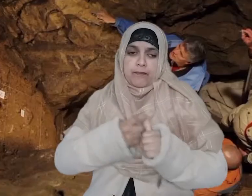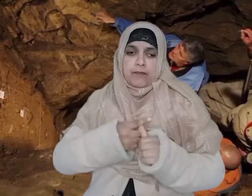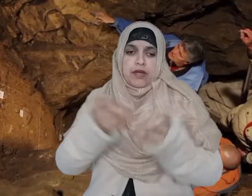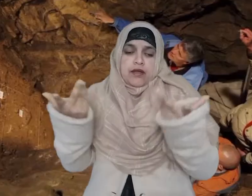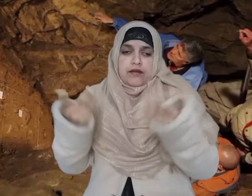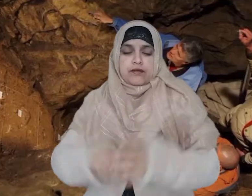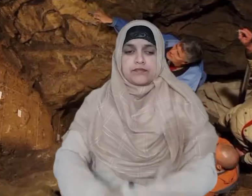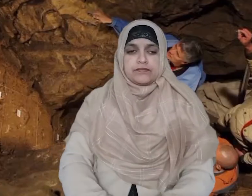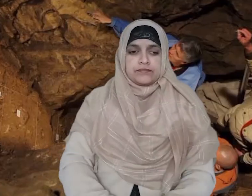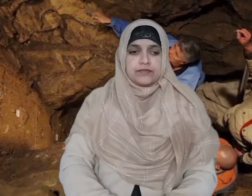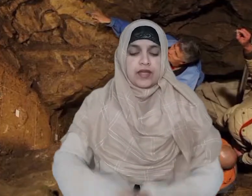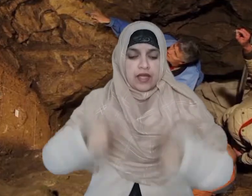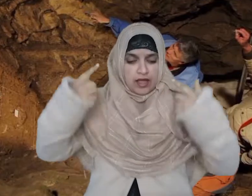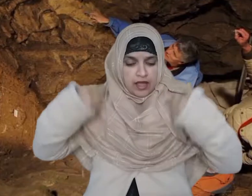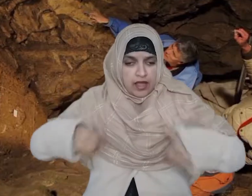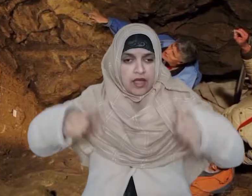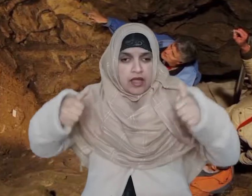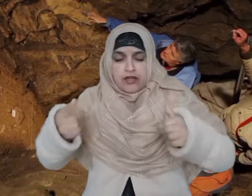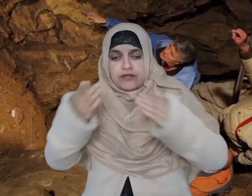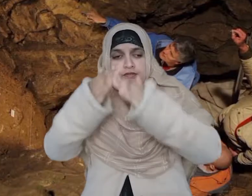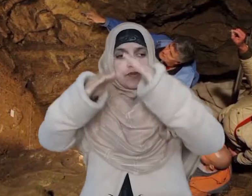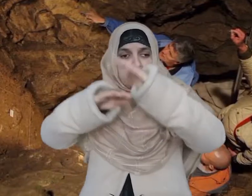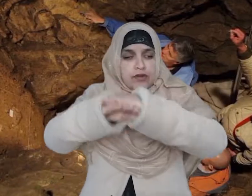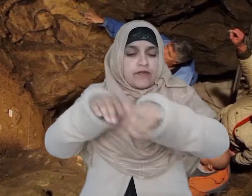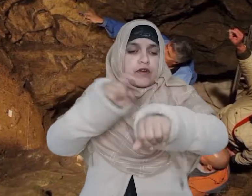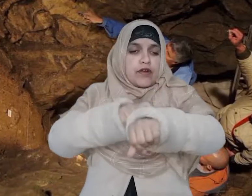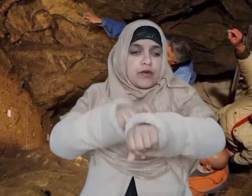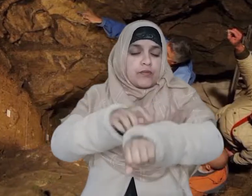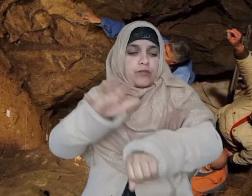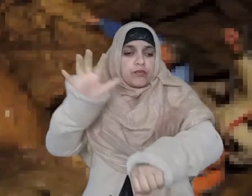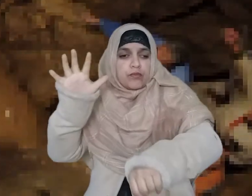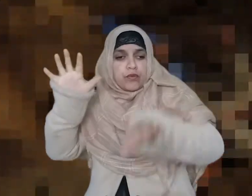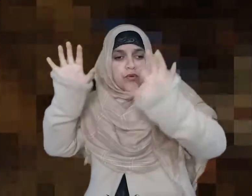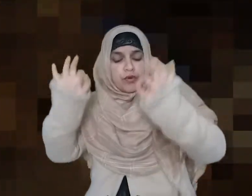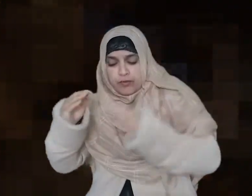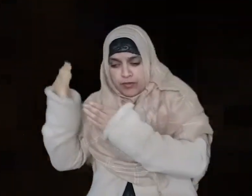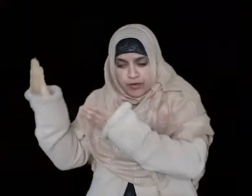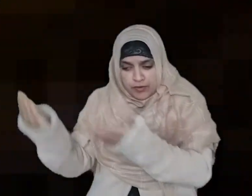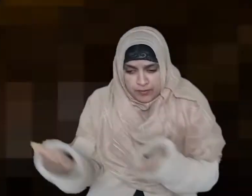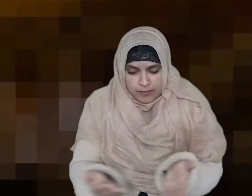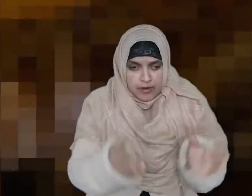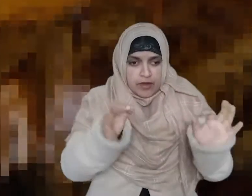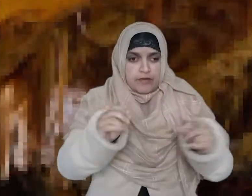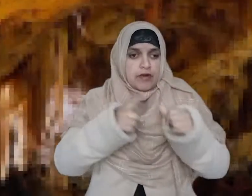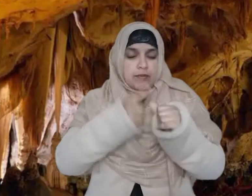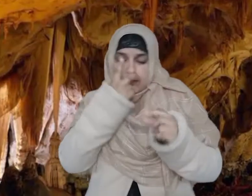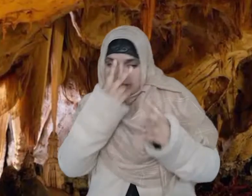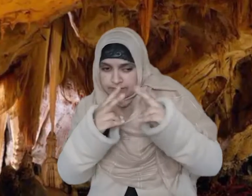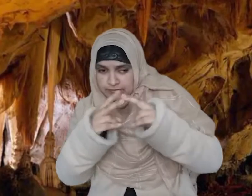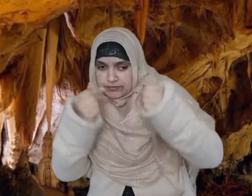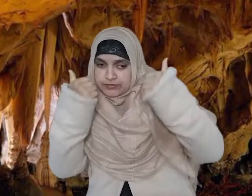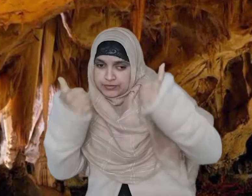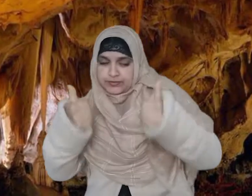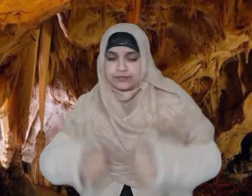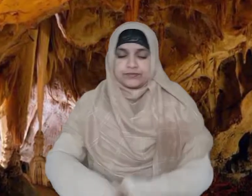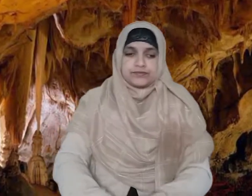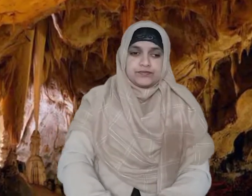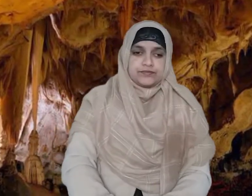ہماری زمین کے نیچے کئی غار ایسے ہیں جو کہ اپنی دنیا آپ ہیں، جن میں سے سب سے بڑا غار ہینگ سن ڈونگ ہے، جو کہ ویتنام